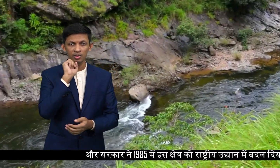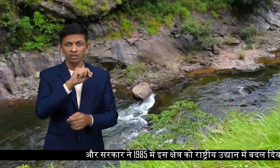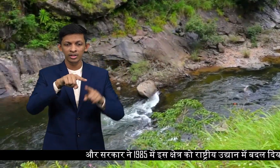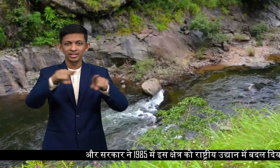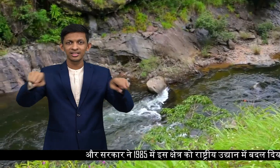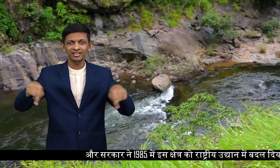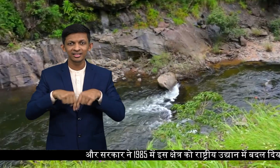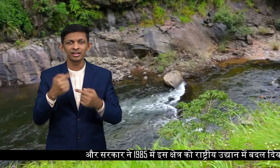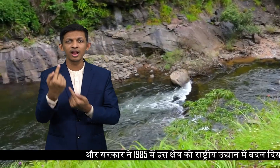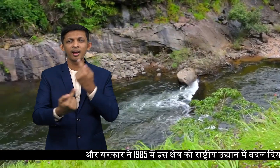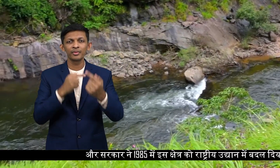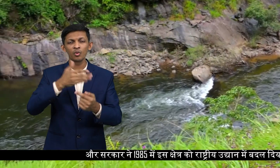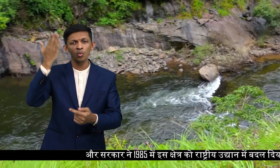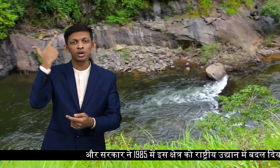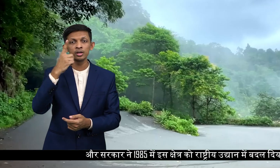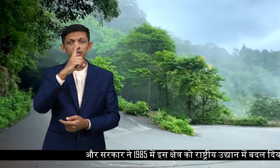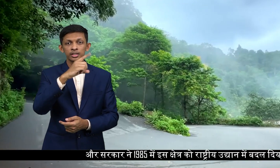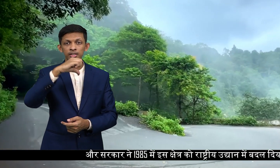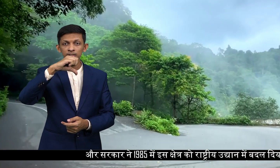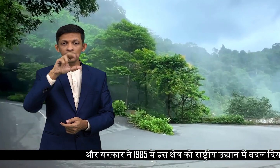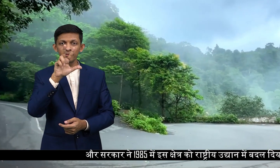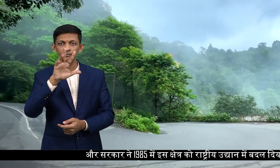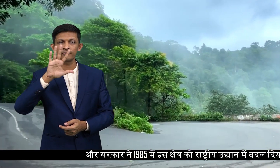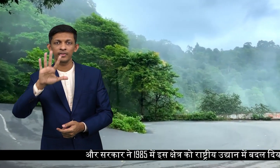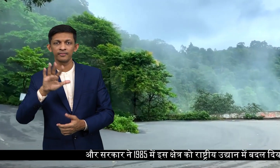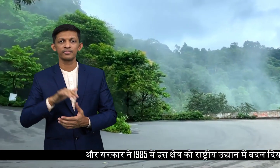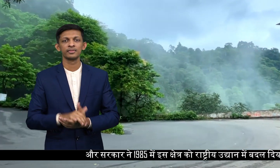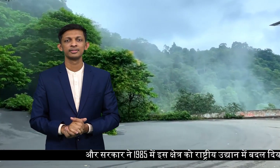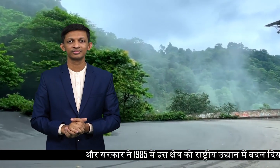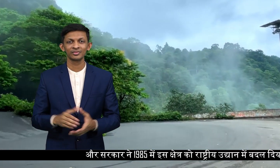को राष्ट्रीय उद्यान में बदल दिया।